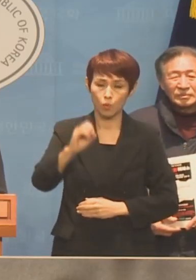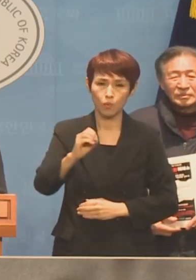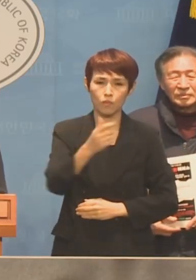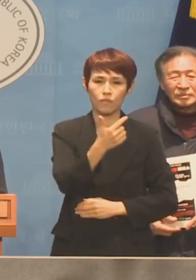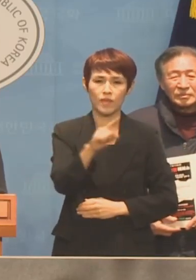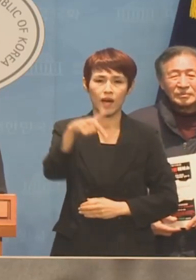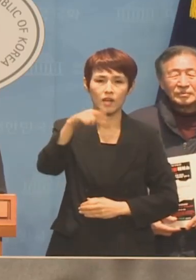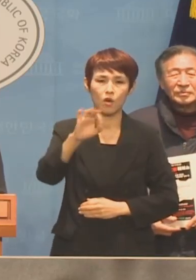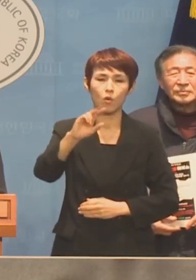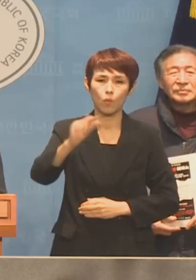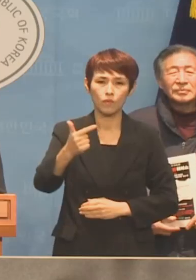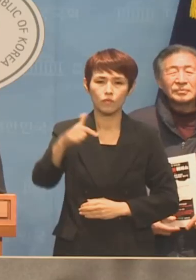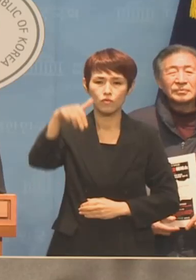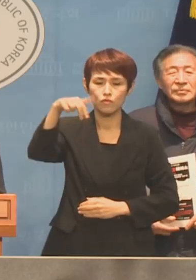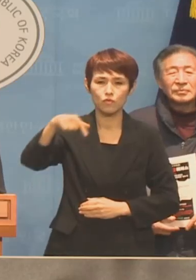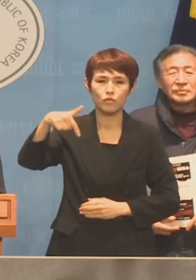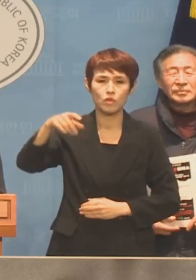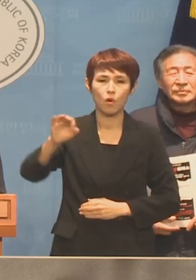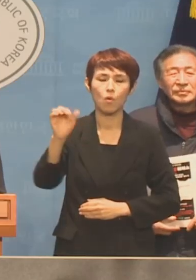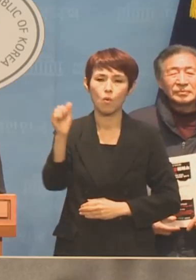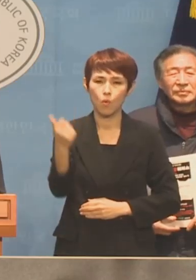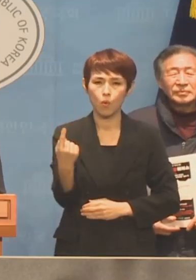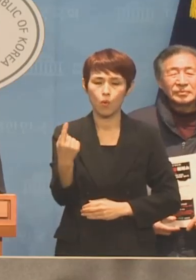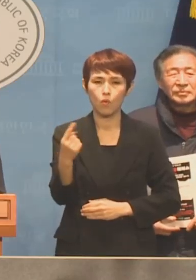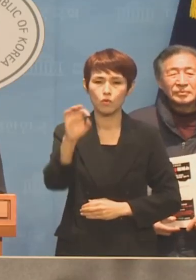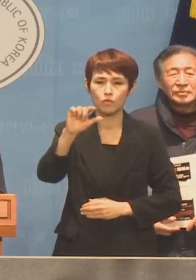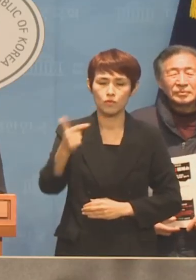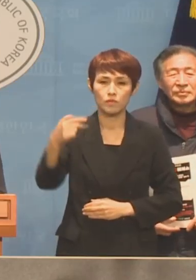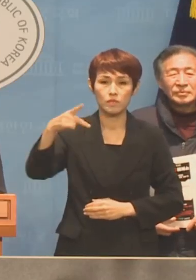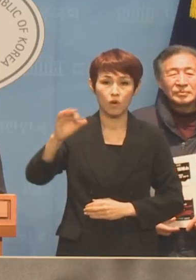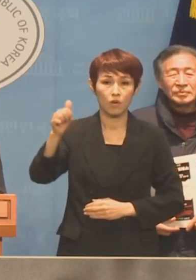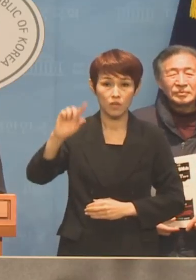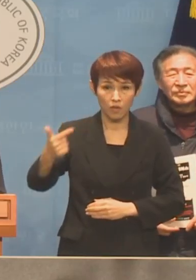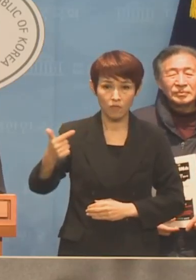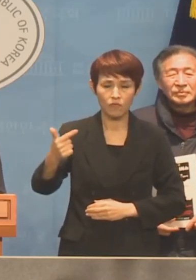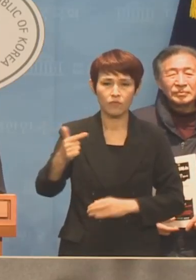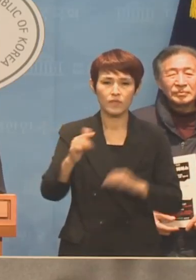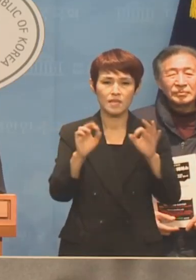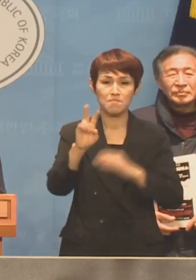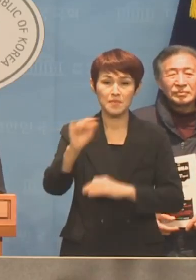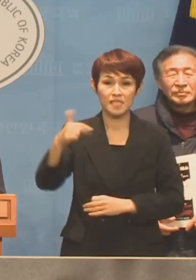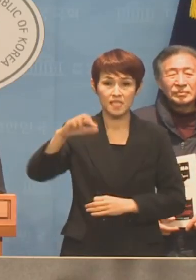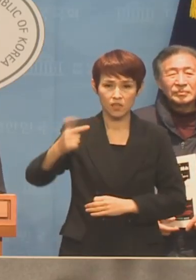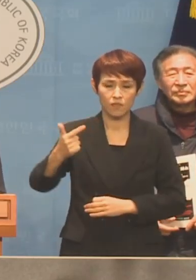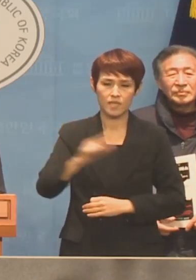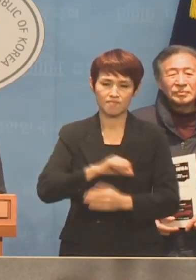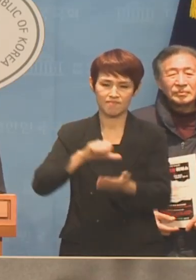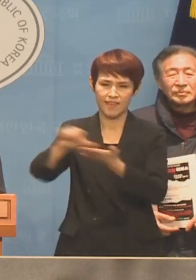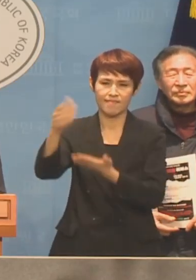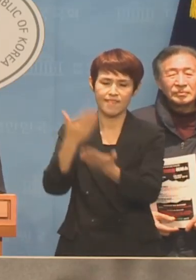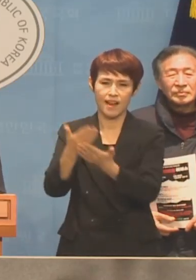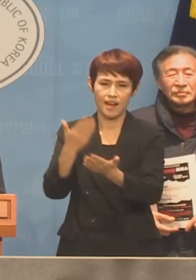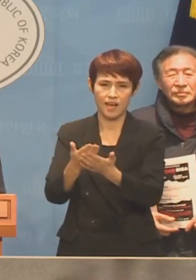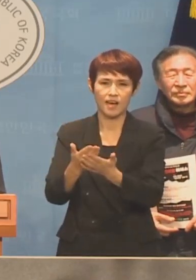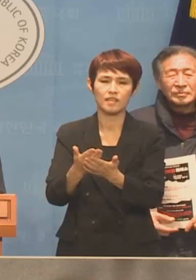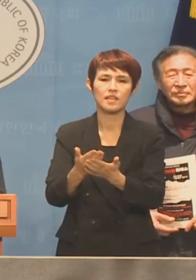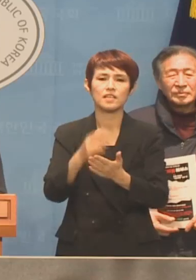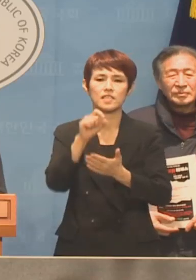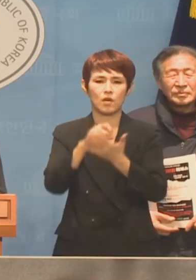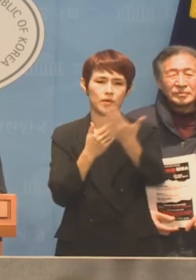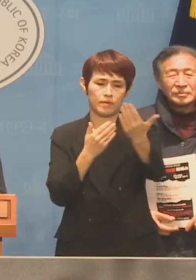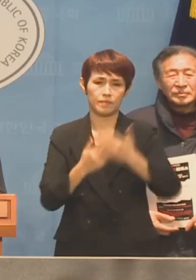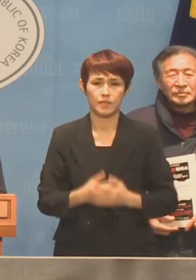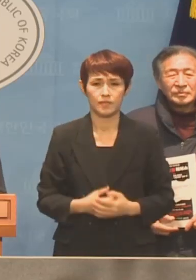나경원, 추경호, 권형세, 윤성현, 김민전의 제명을 요구하는 기자회견을 개최하게 되었습니다.